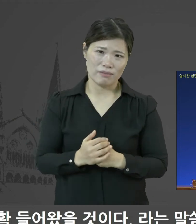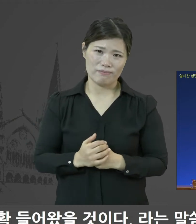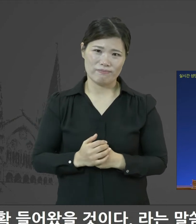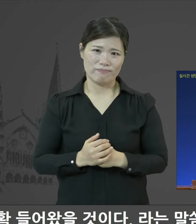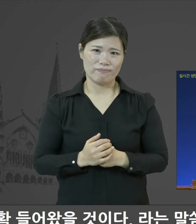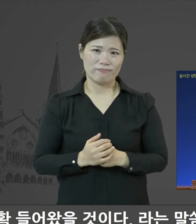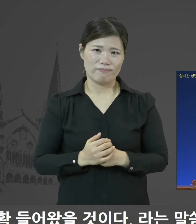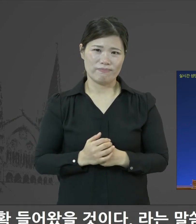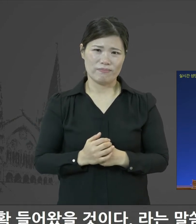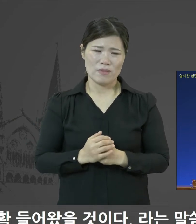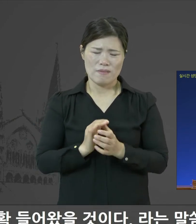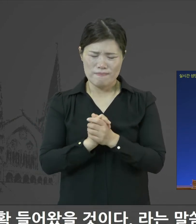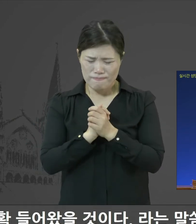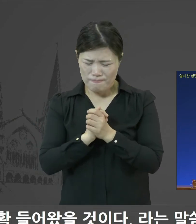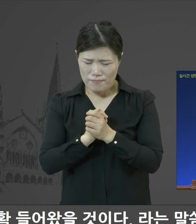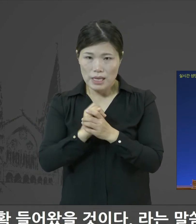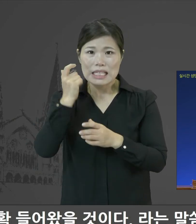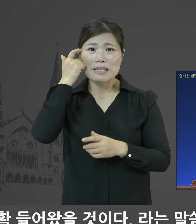이 구하고 계십니까?